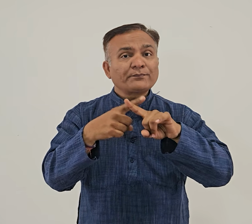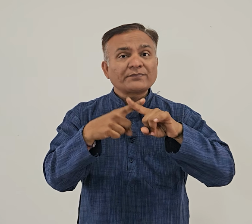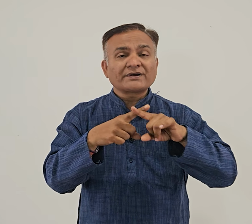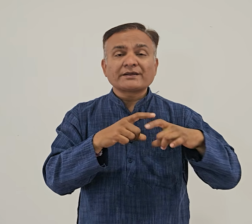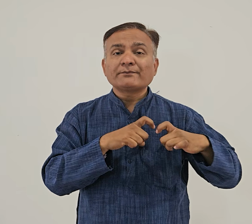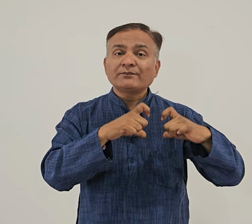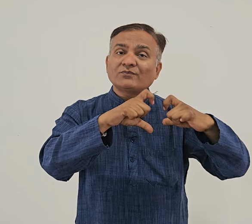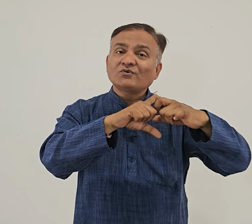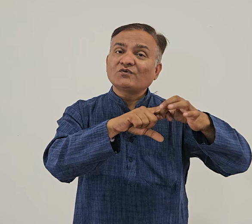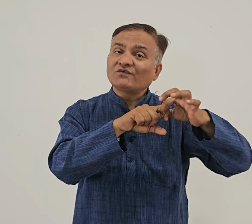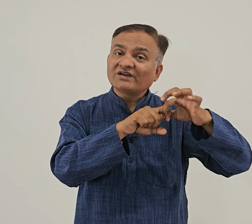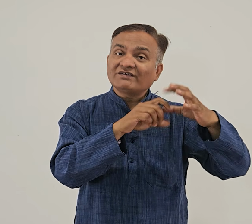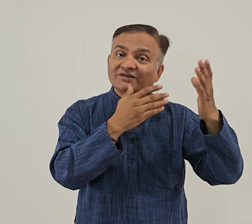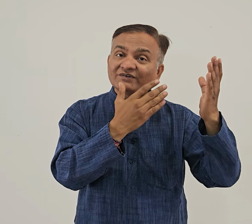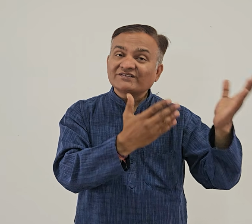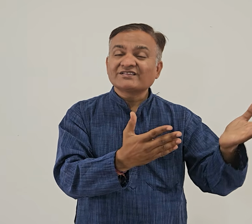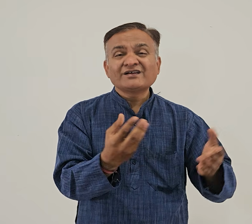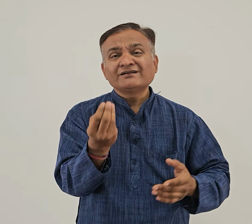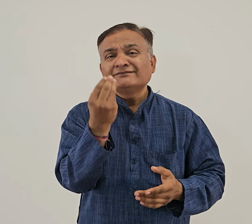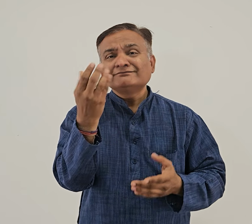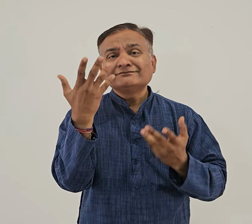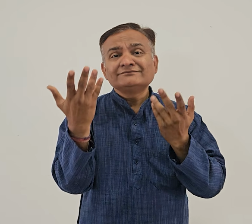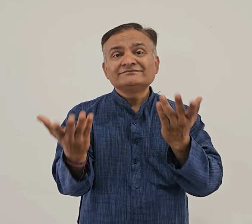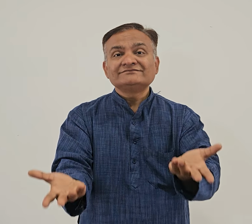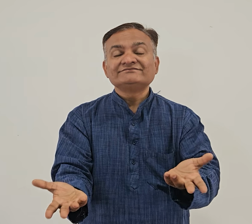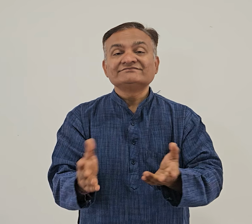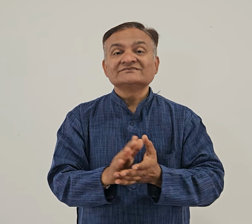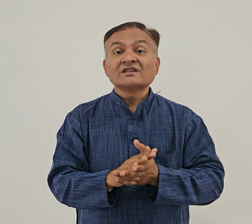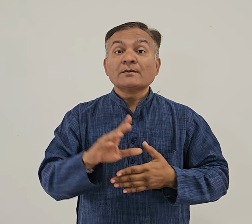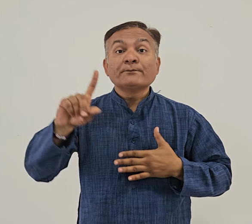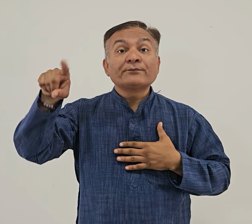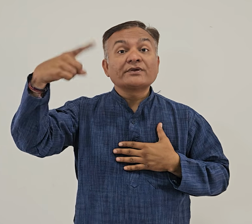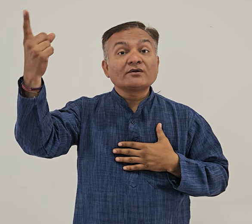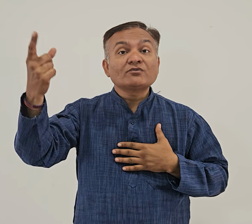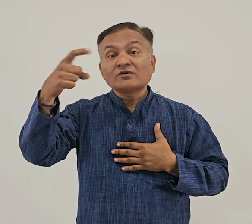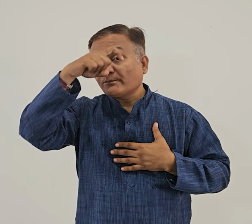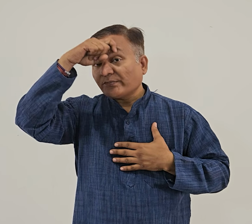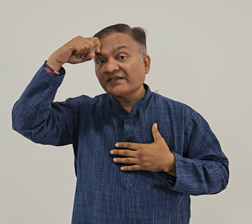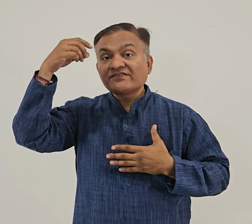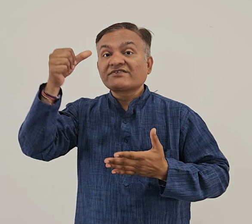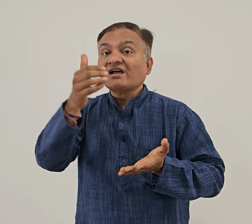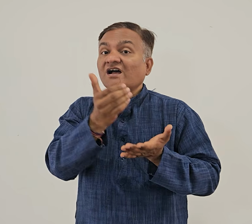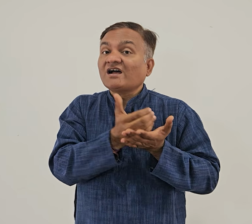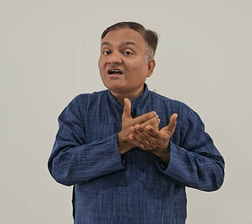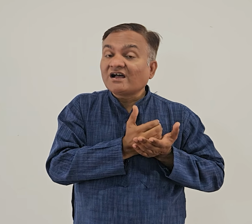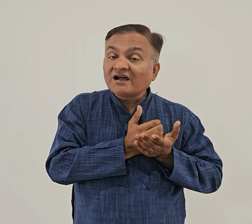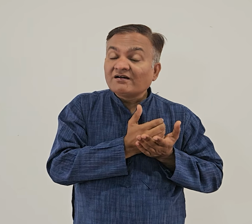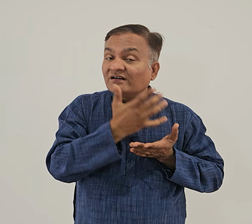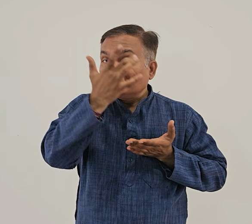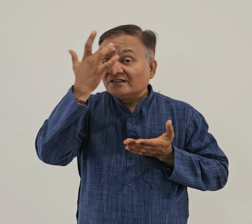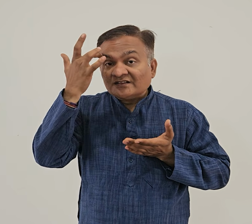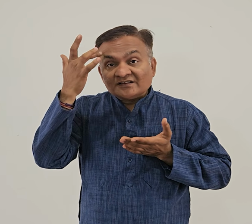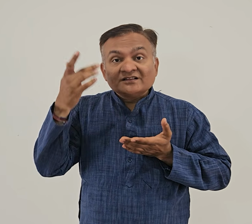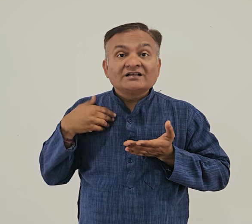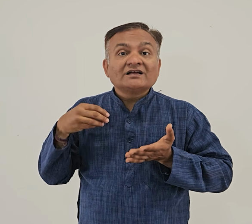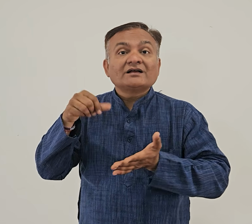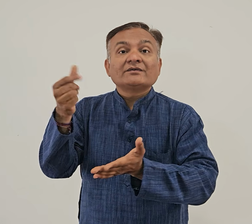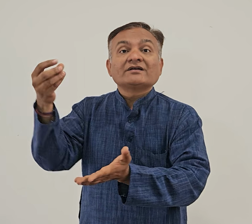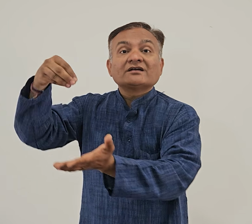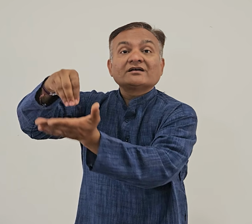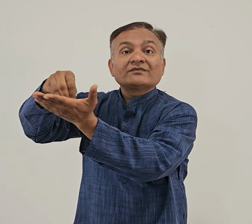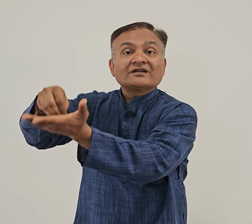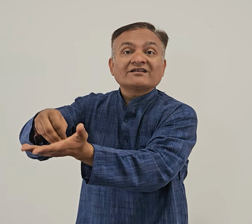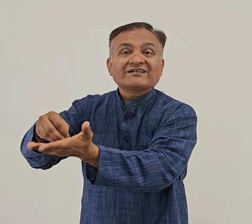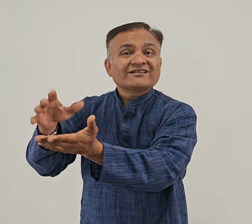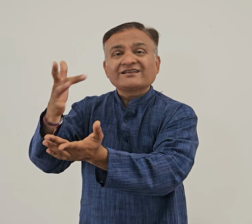એટલે આ તો કેટલું સહેલું છે, પેલું તો કેટલું અઘરું છે. ક્યારે આપણે સંજોગ બાજે આપણે એટલું બધું કમાઈએ ને ક્યારે આપણે દાન કરીએ, ક્યારે